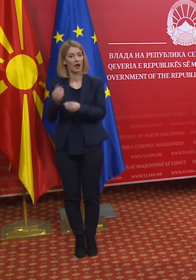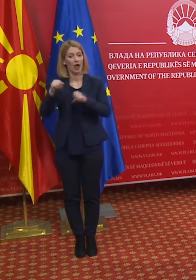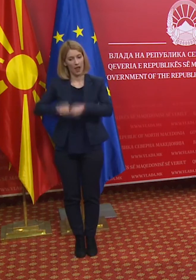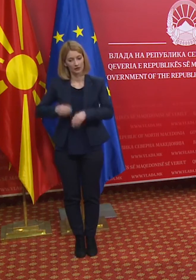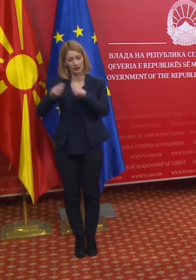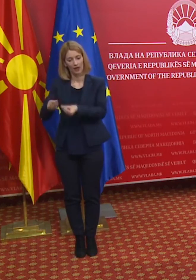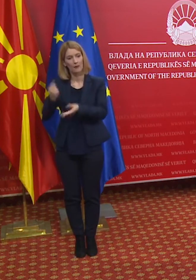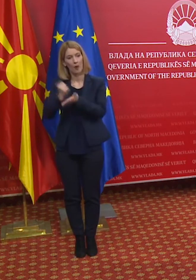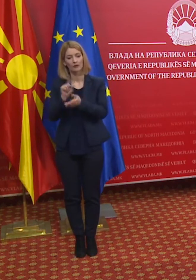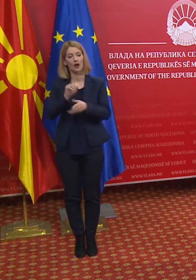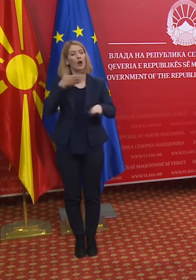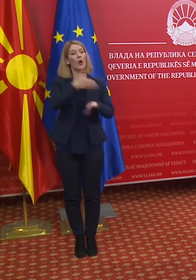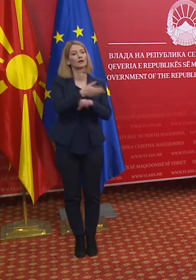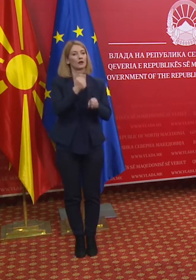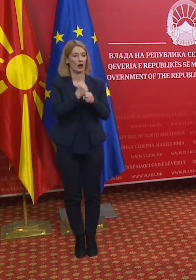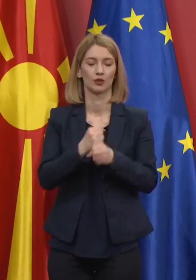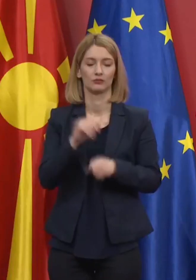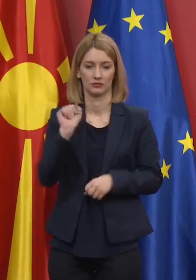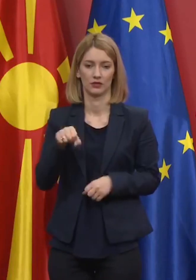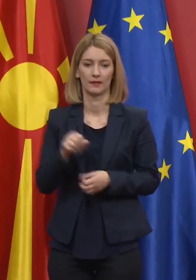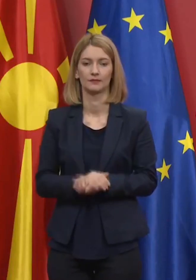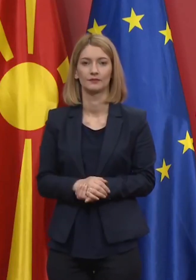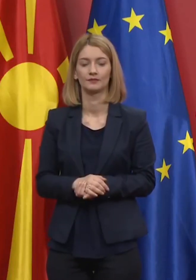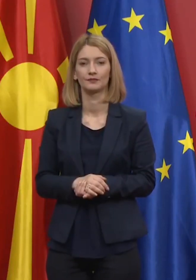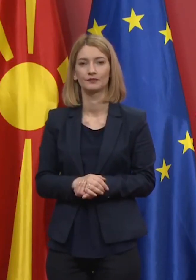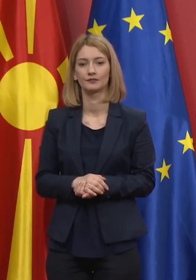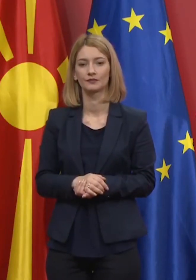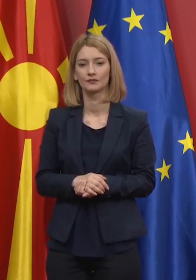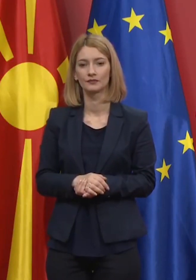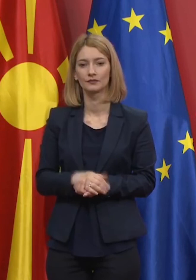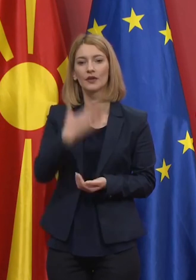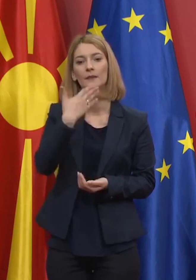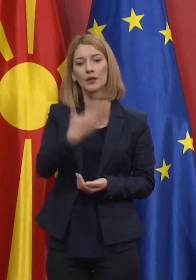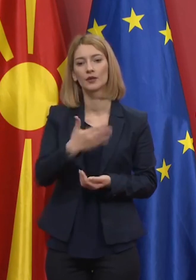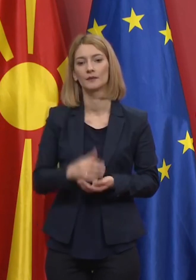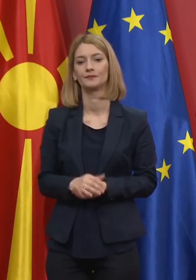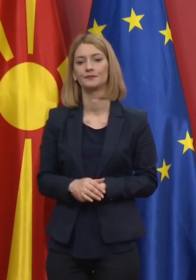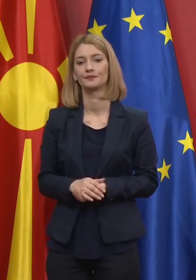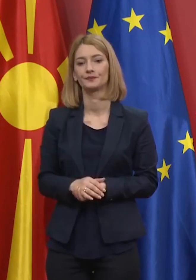не одат на работа заради децата? Да, така е. Благодарам.